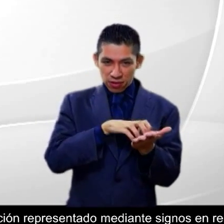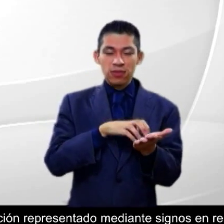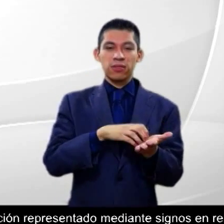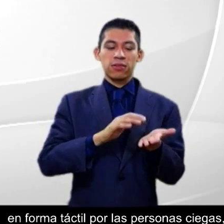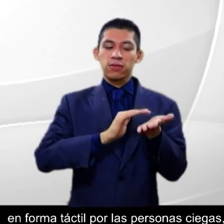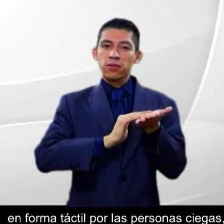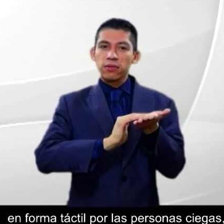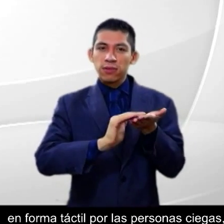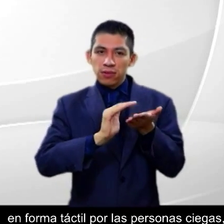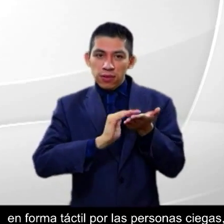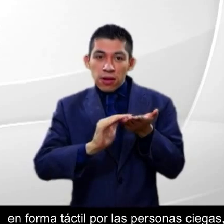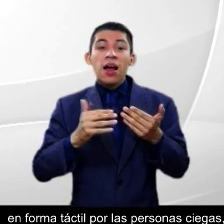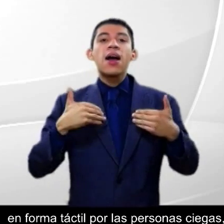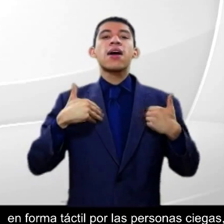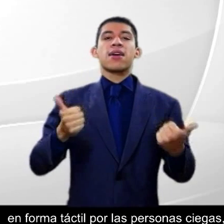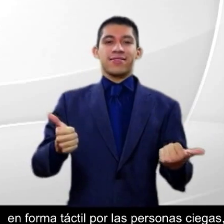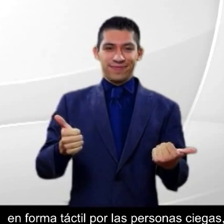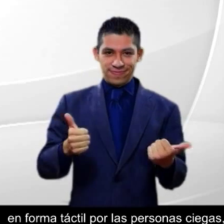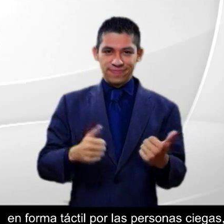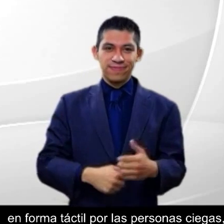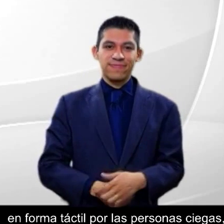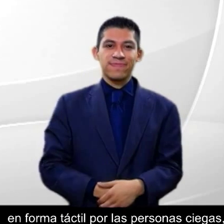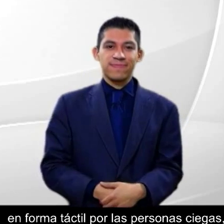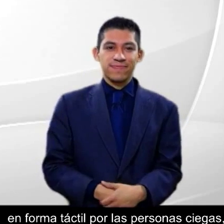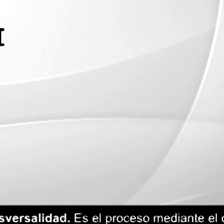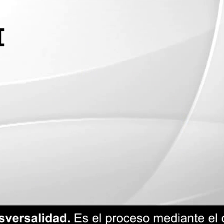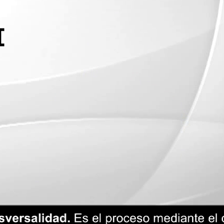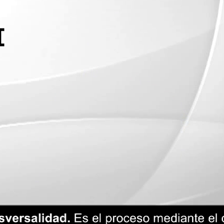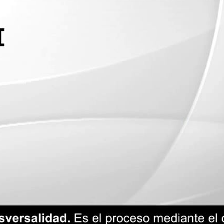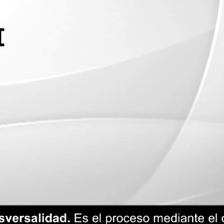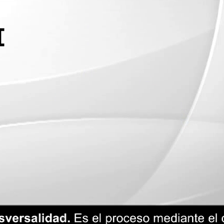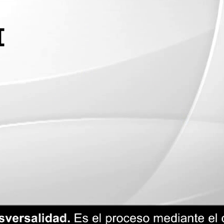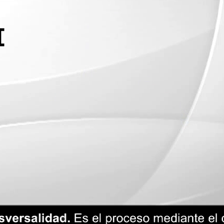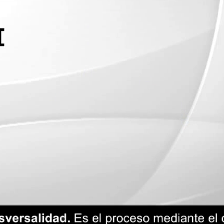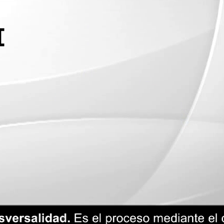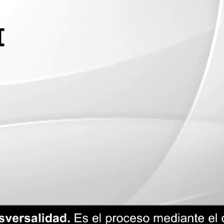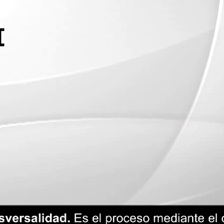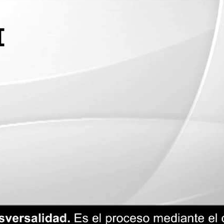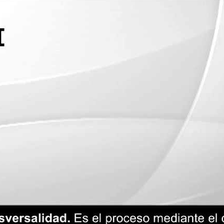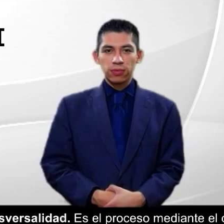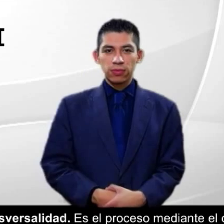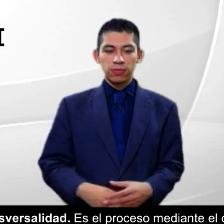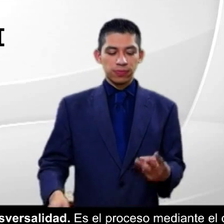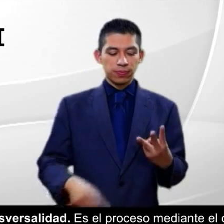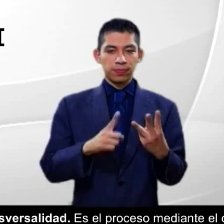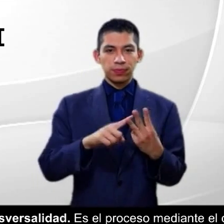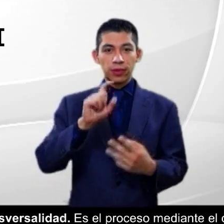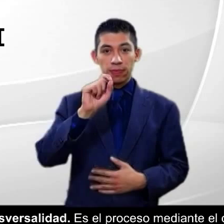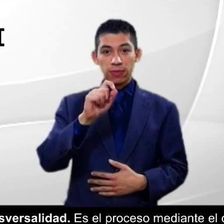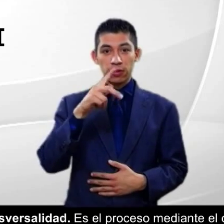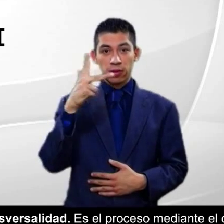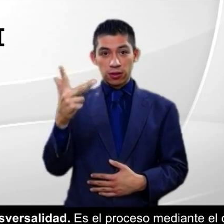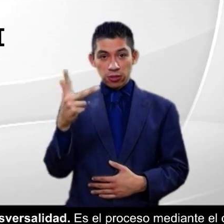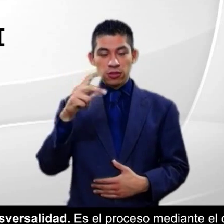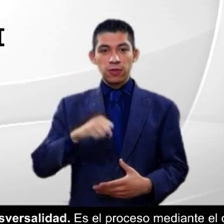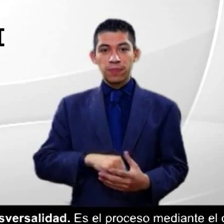leídos en forma táctil por las personas ciegas 28. Transversalidad Es el proceso mediante el cual se